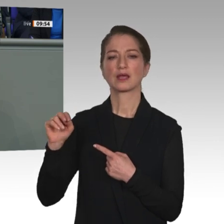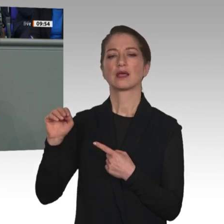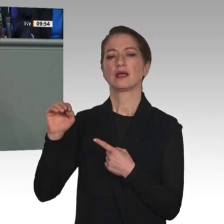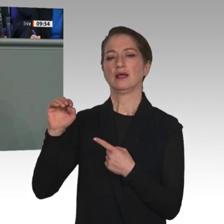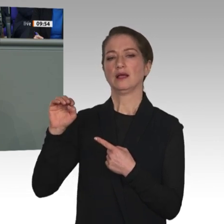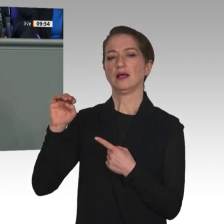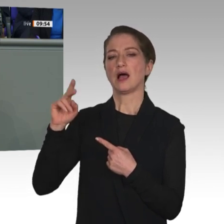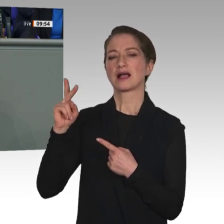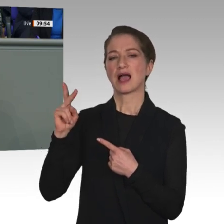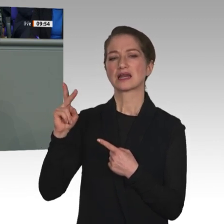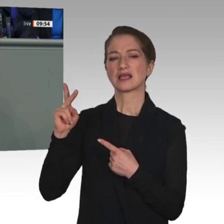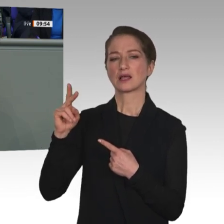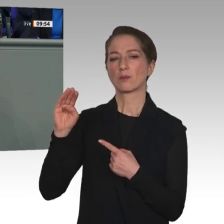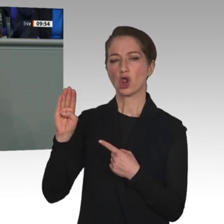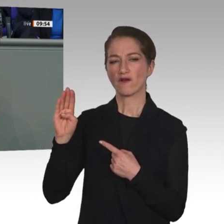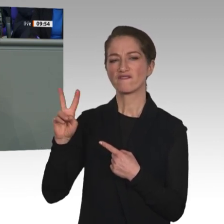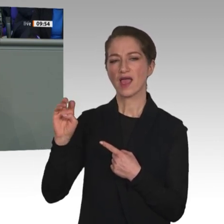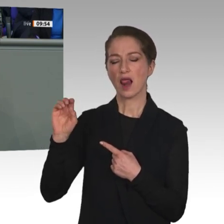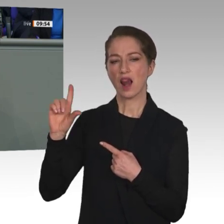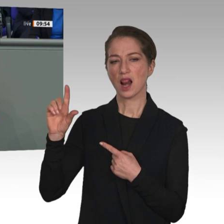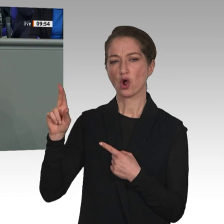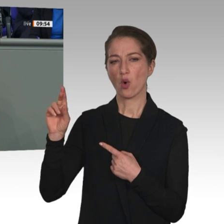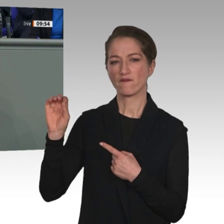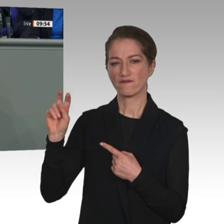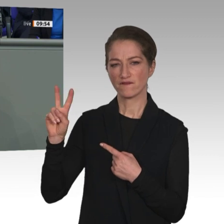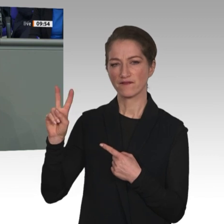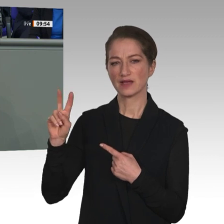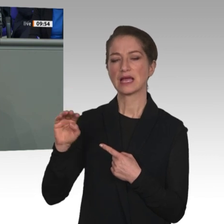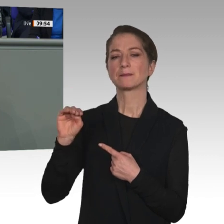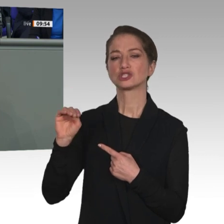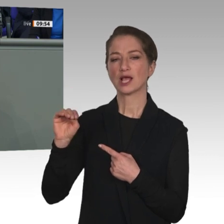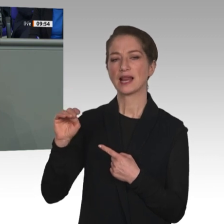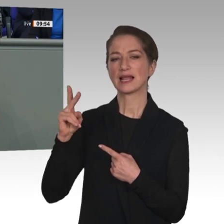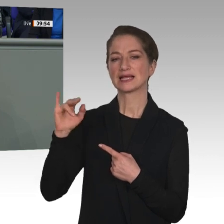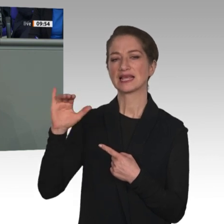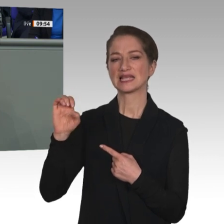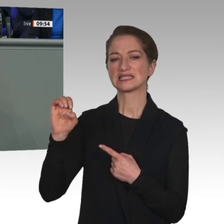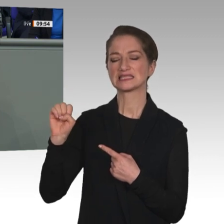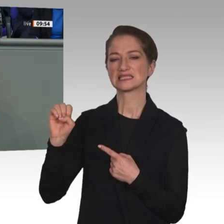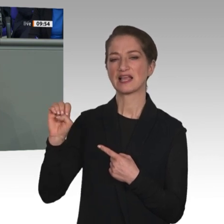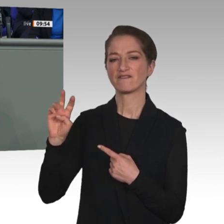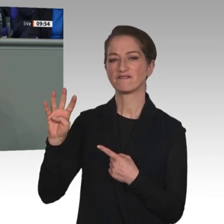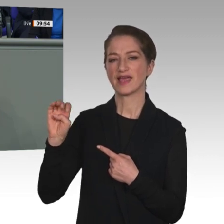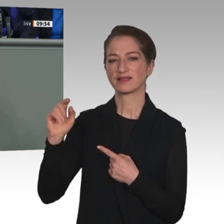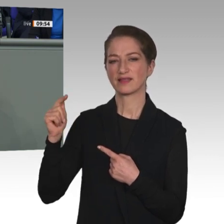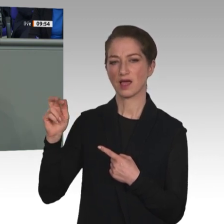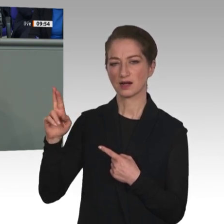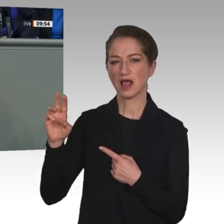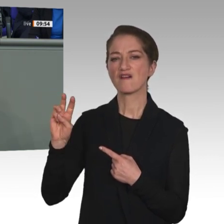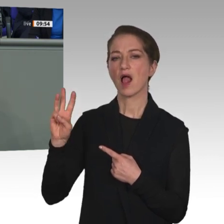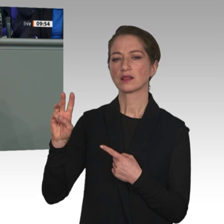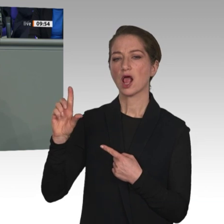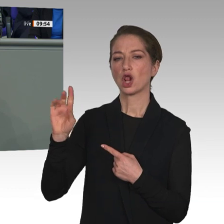Inver, Kaloyan Velkov, Michel Kiesewetter, Walter Lübcke, Antonio Amadeo, Alberto